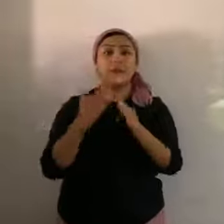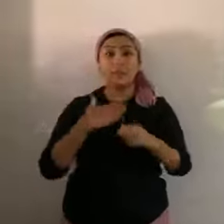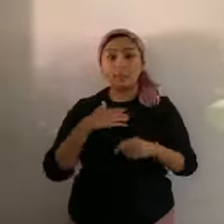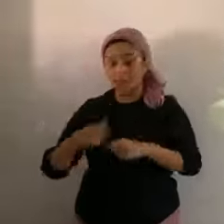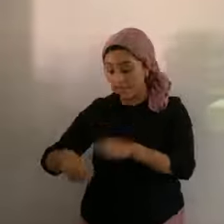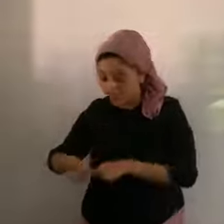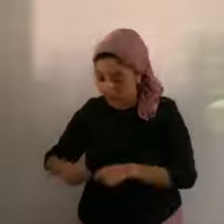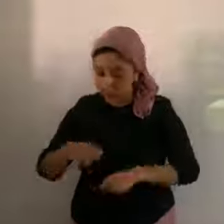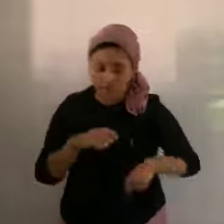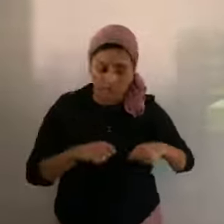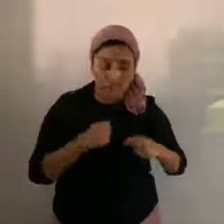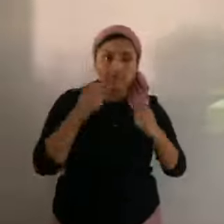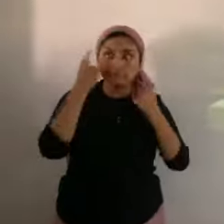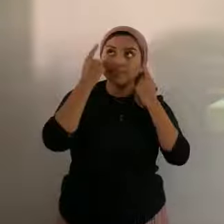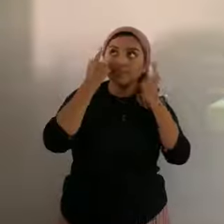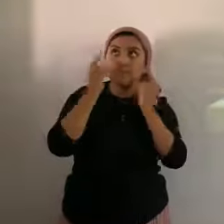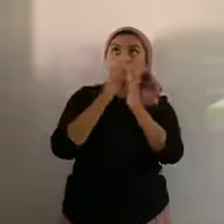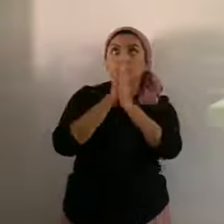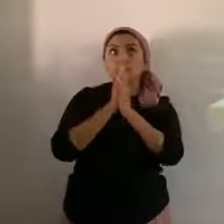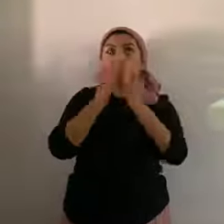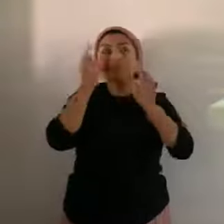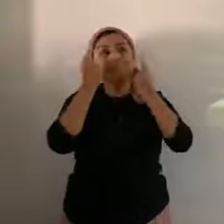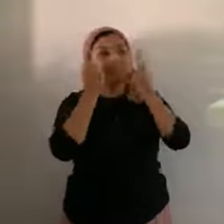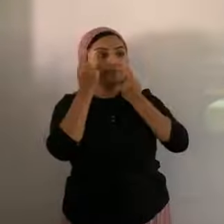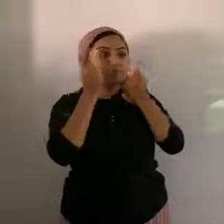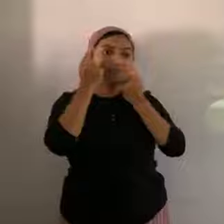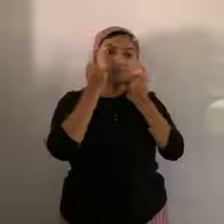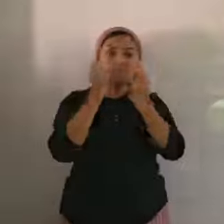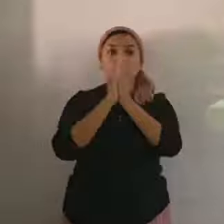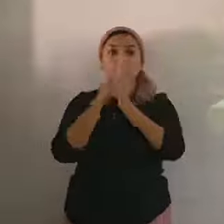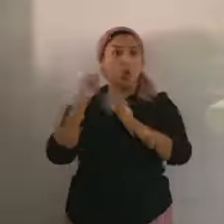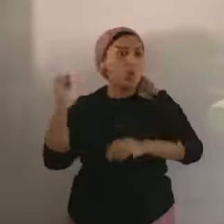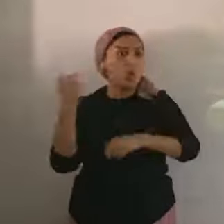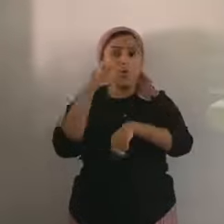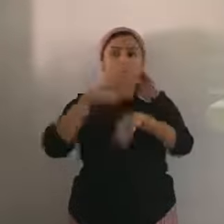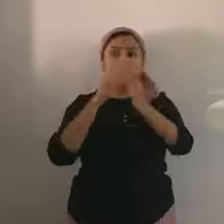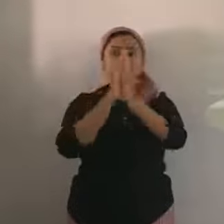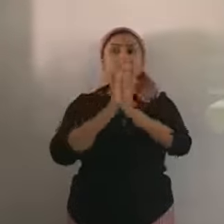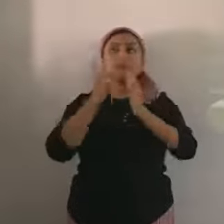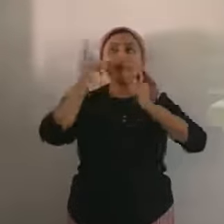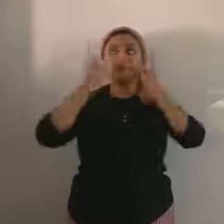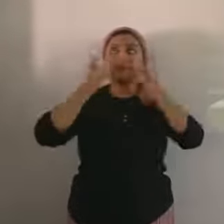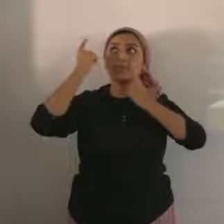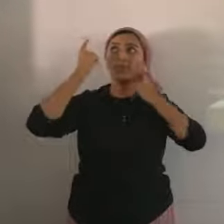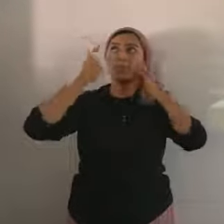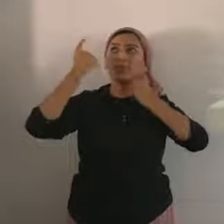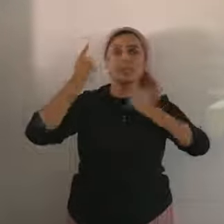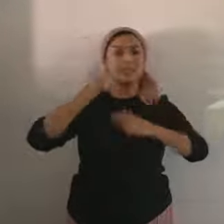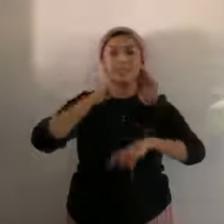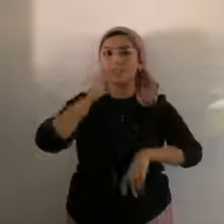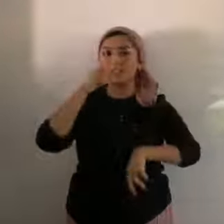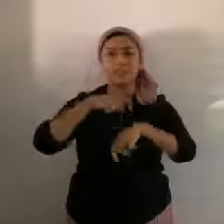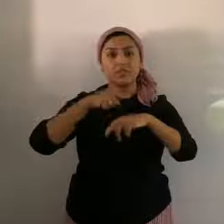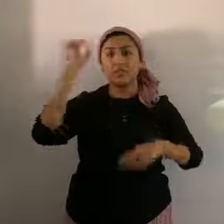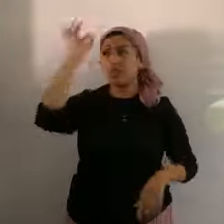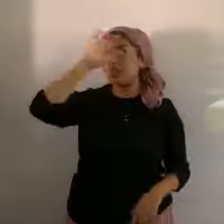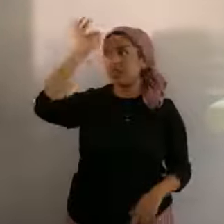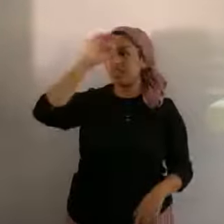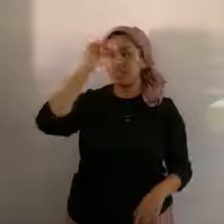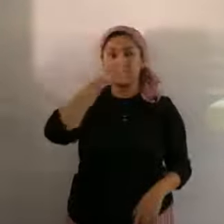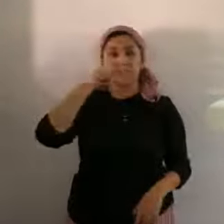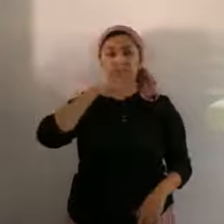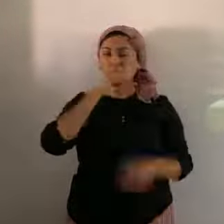orando. Me estoy poniendo los calcetines antes, estoy orando. Todo el tiempo es orar. No hay tiempo para estar pensando